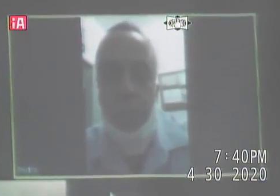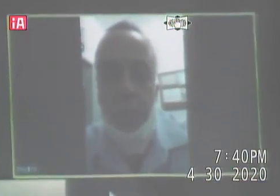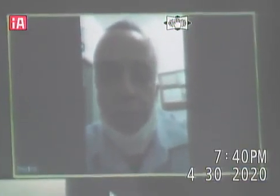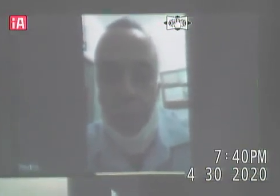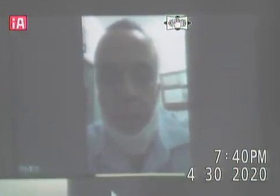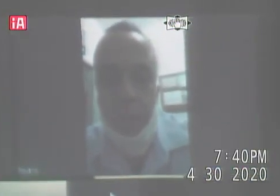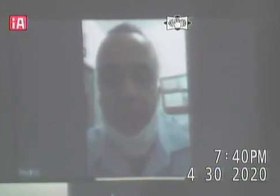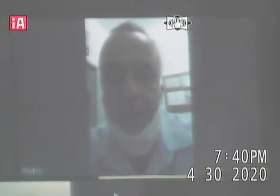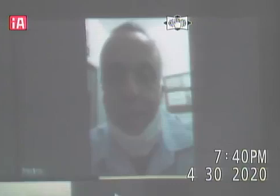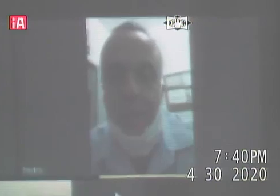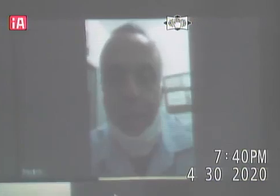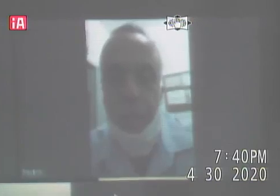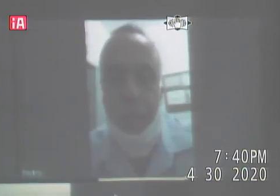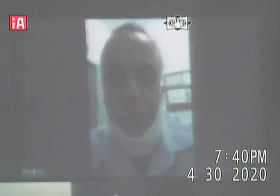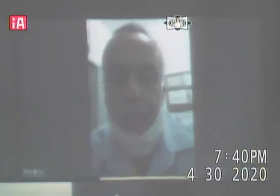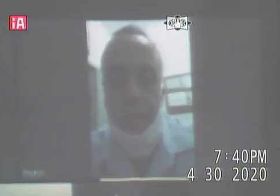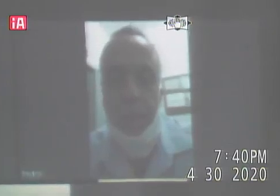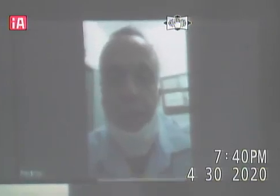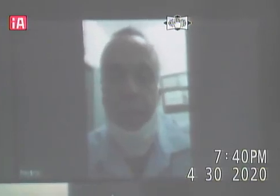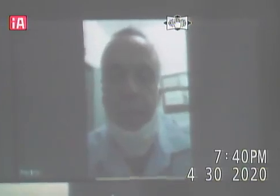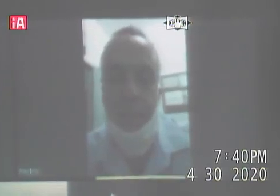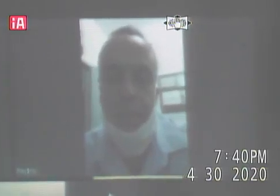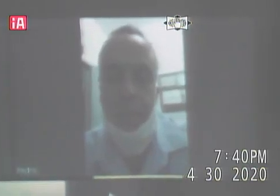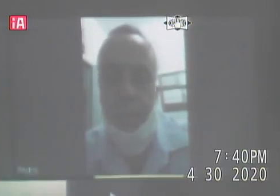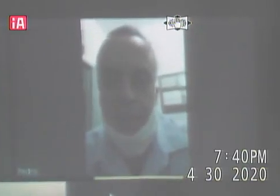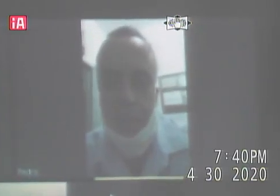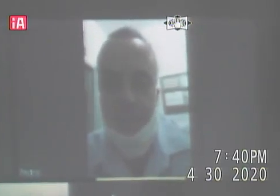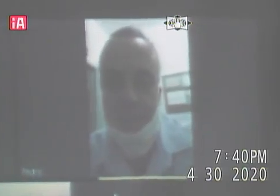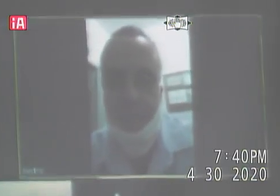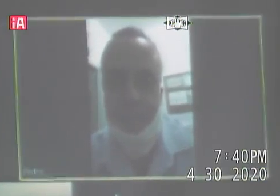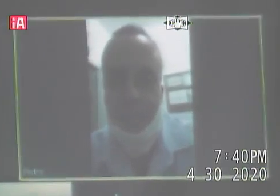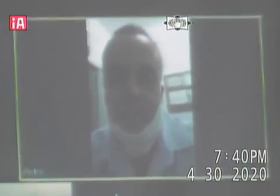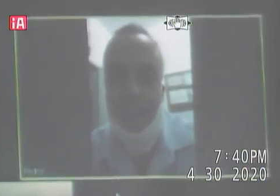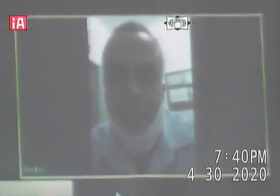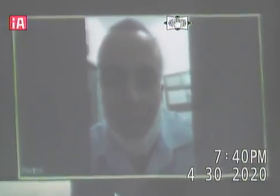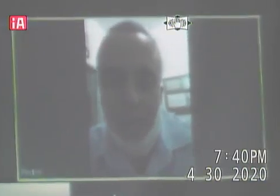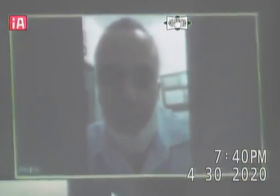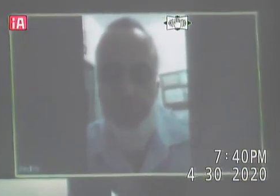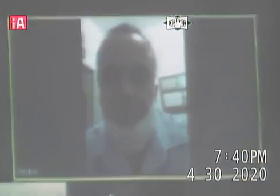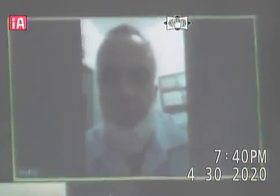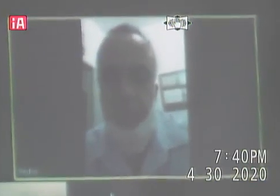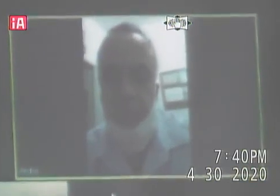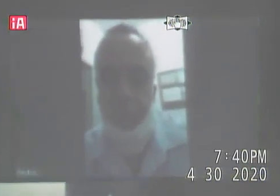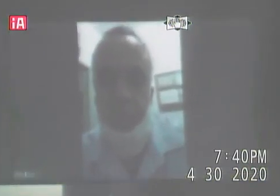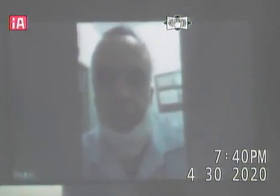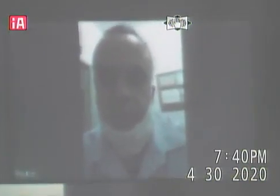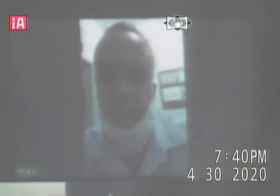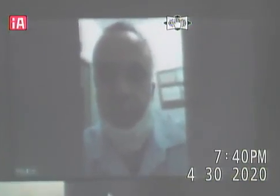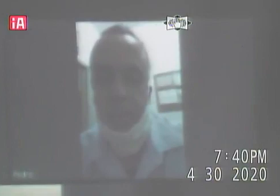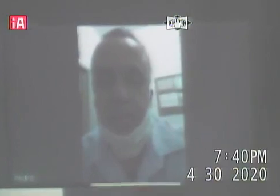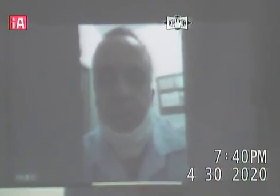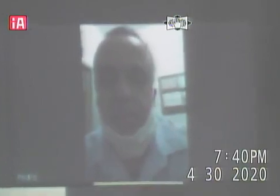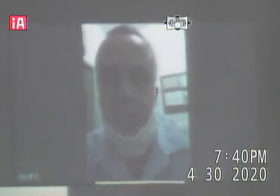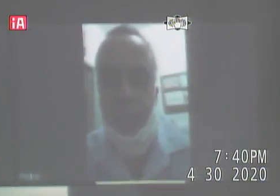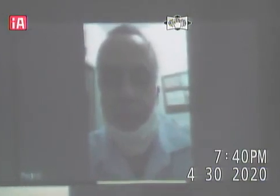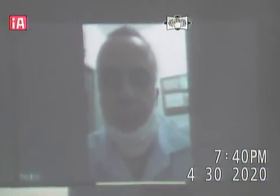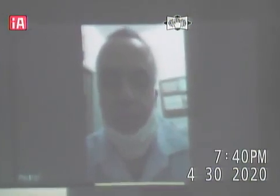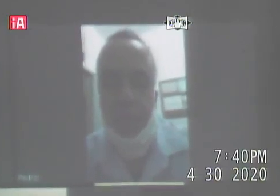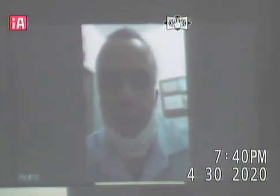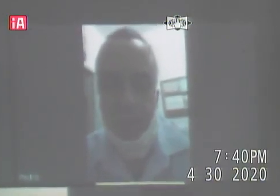dinheiro para mais funcionar, para entender. É isso que a gente fica